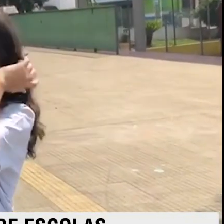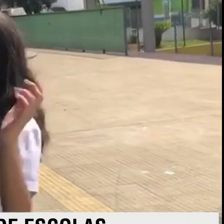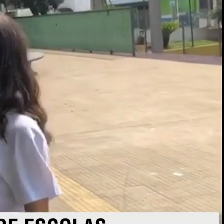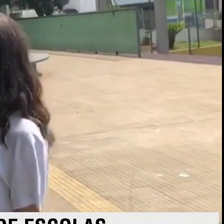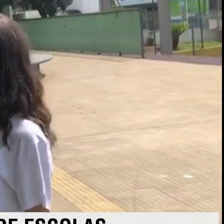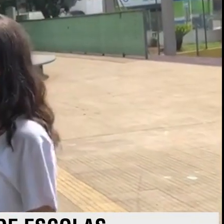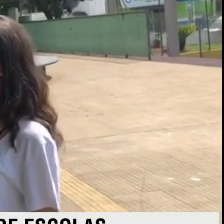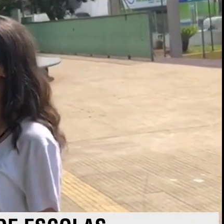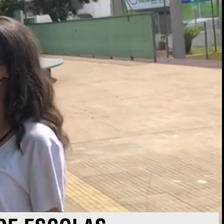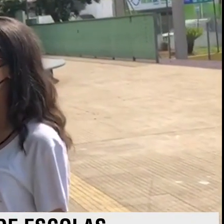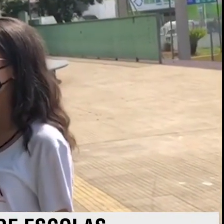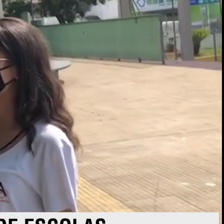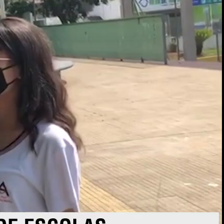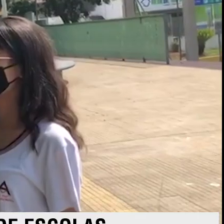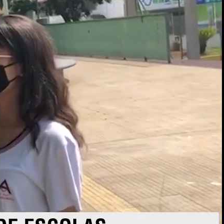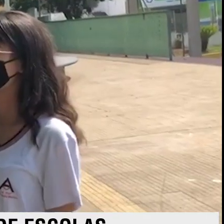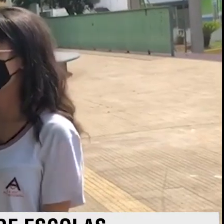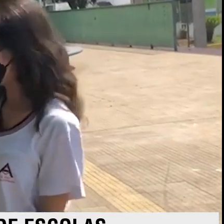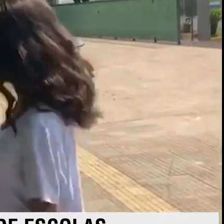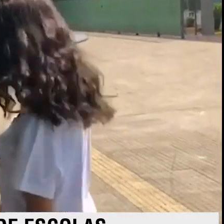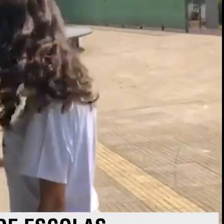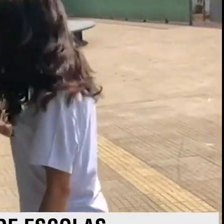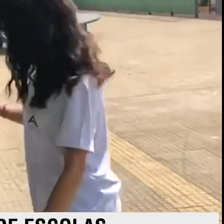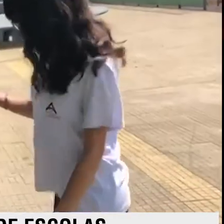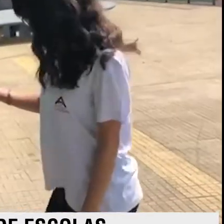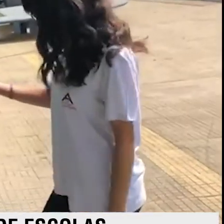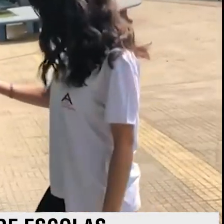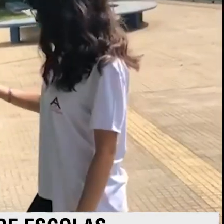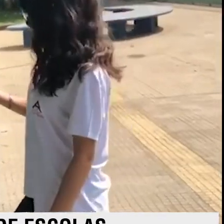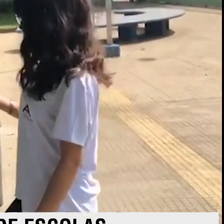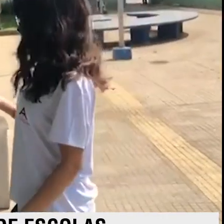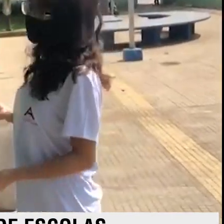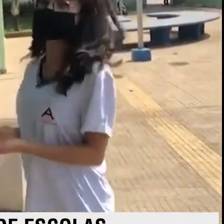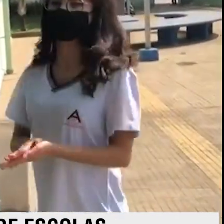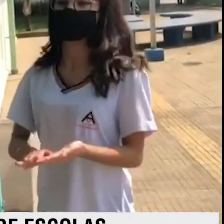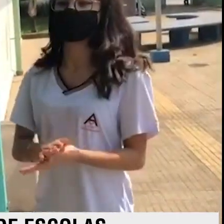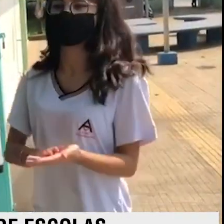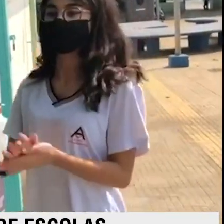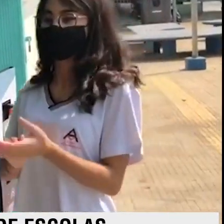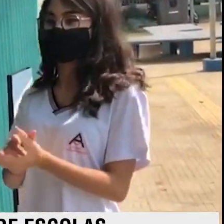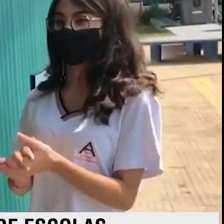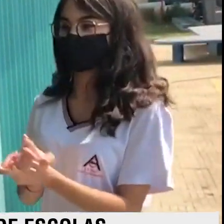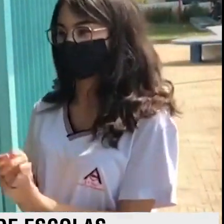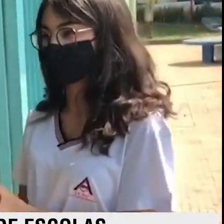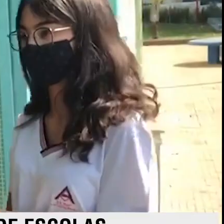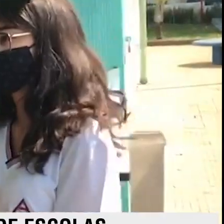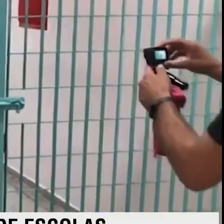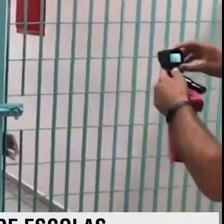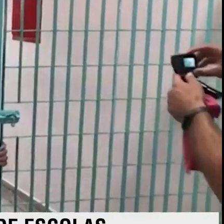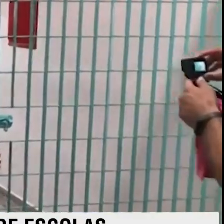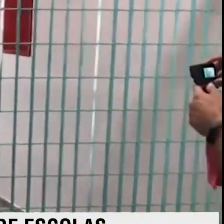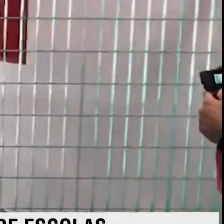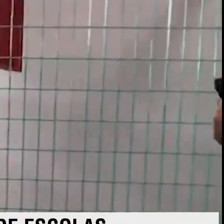levantamento do inspire do Instituto Unibanco se nada for feito para minimizar o déficit de aprendizagem na